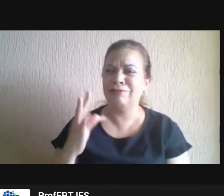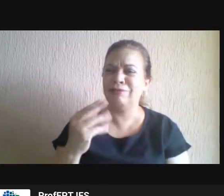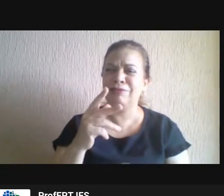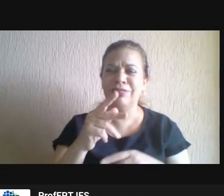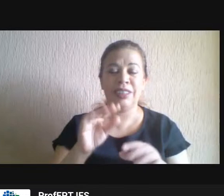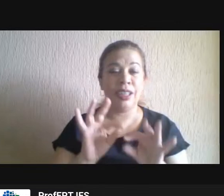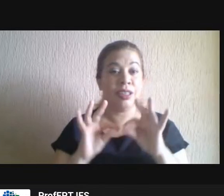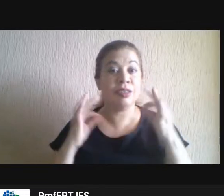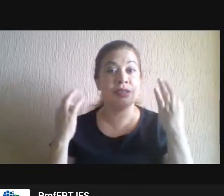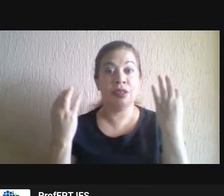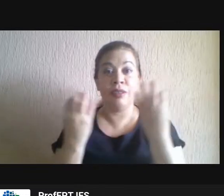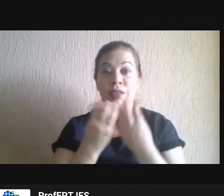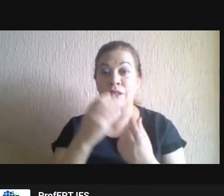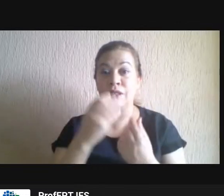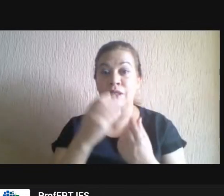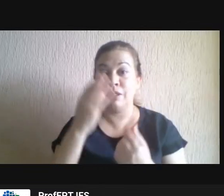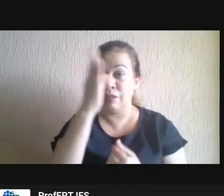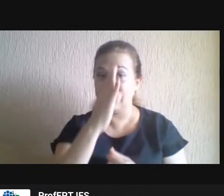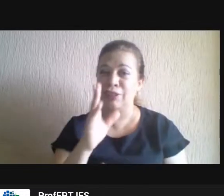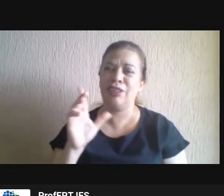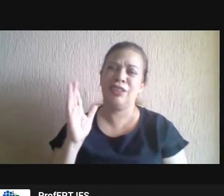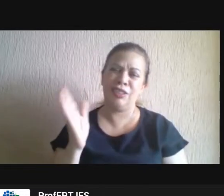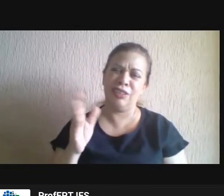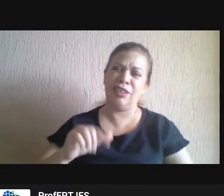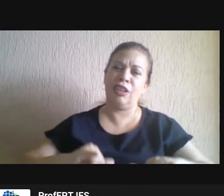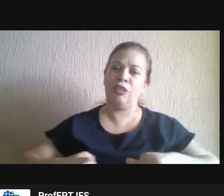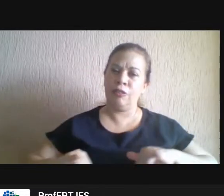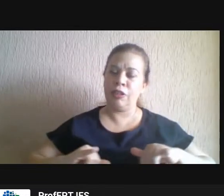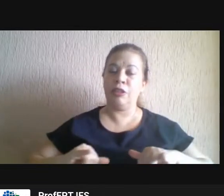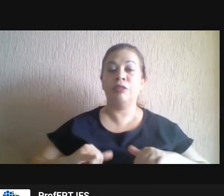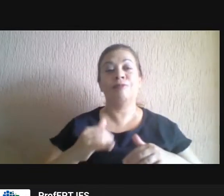sofreram alguma perda fruto